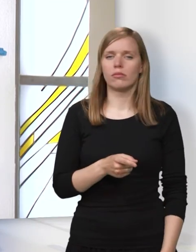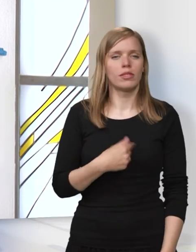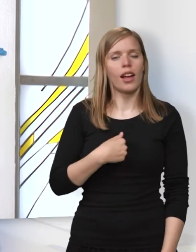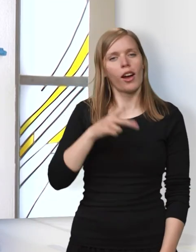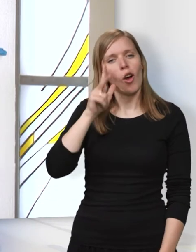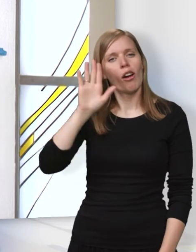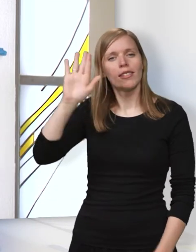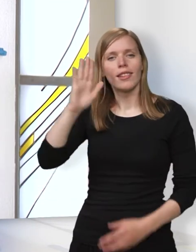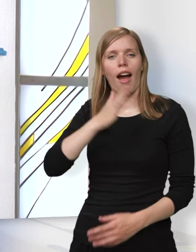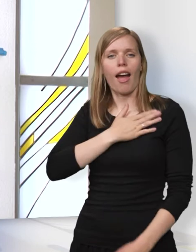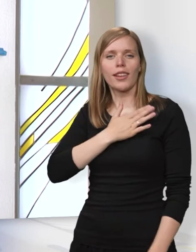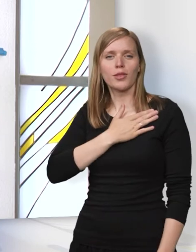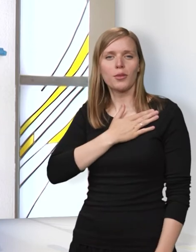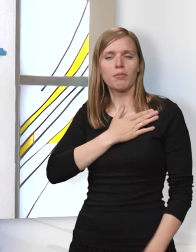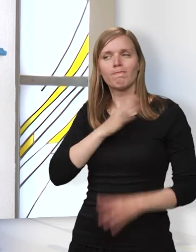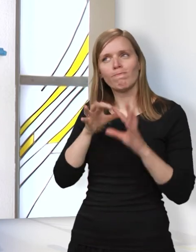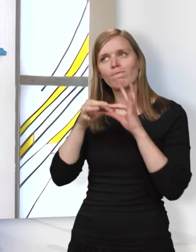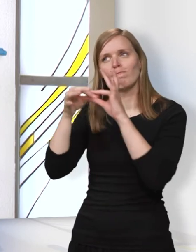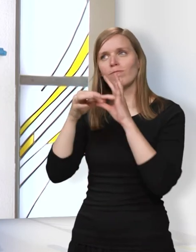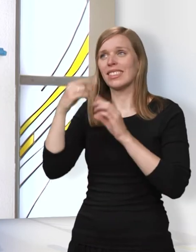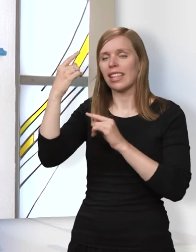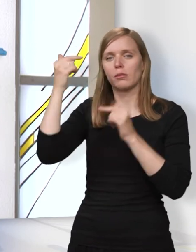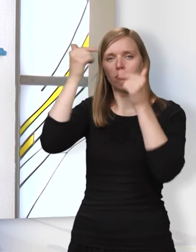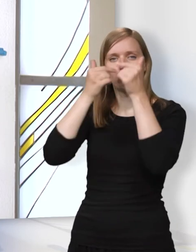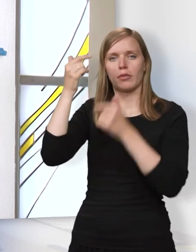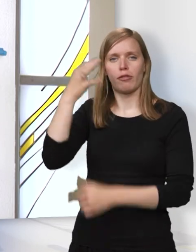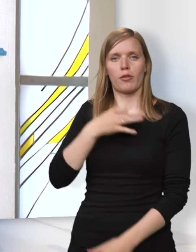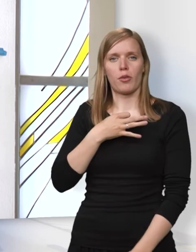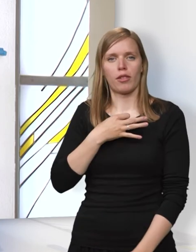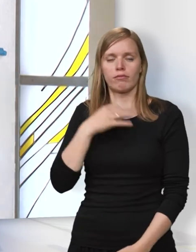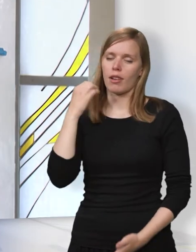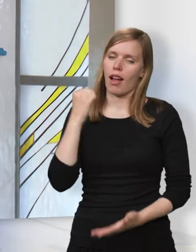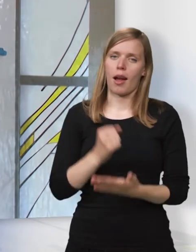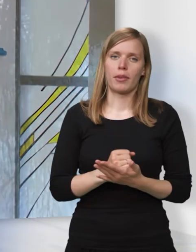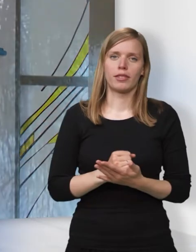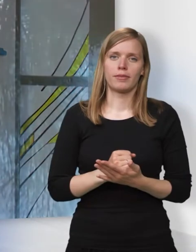Eigentum. Er kümmert sich um Sie. Amen.